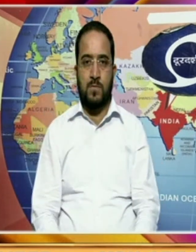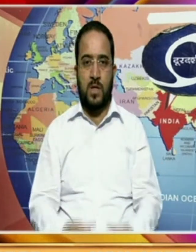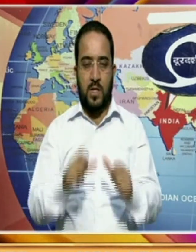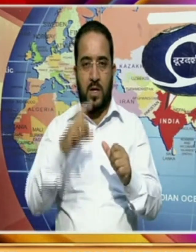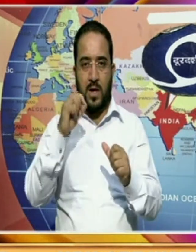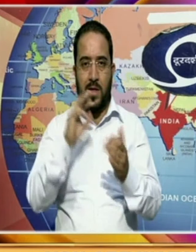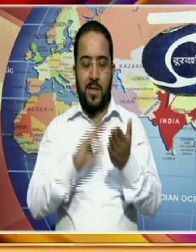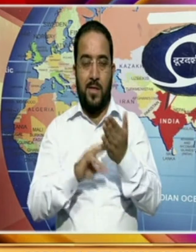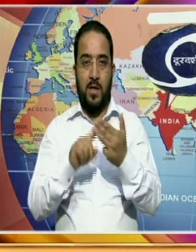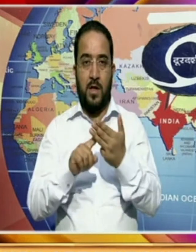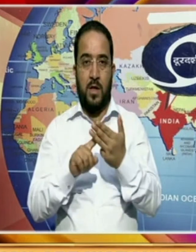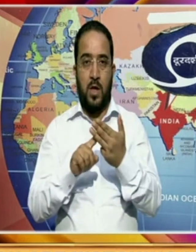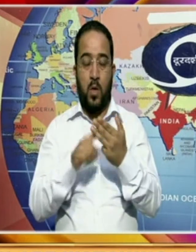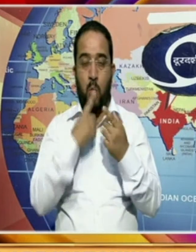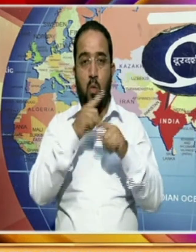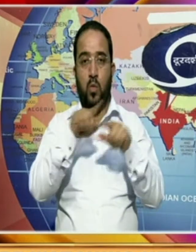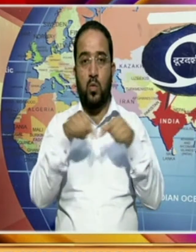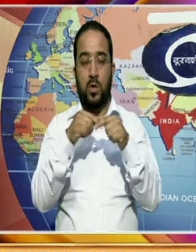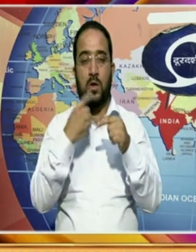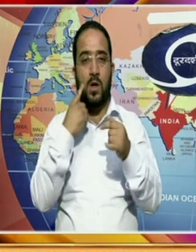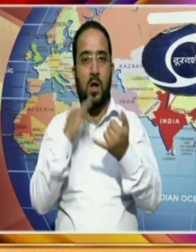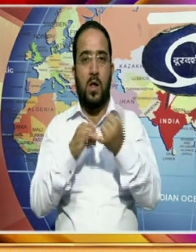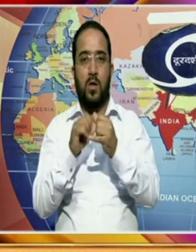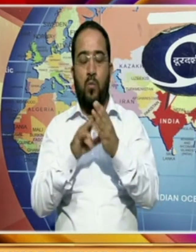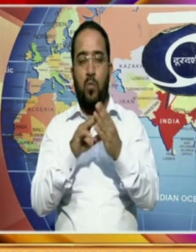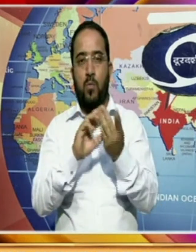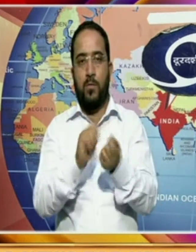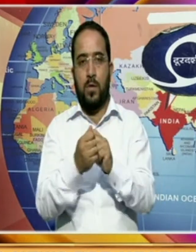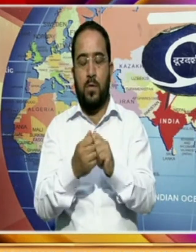कैलिडिडेटेड डिस्पोजेबल करें।